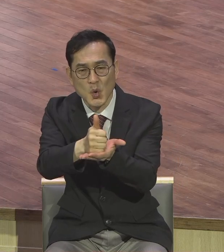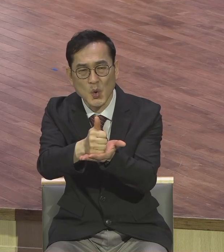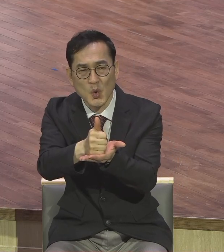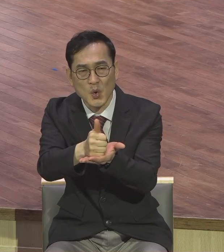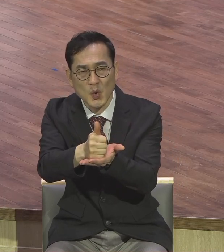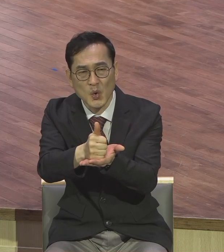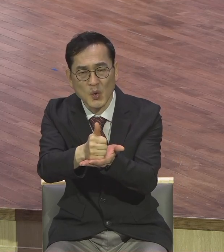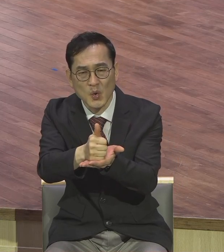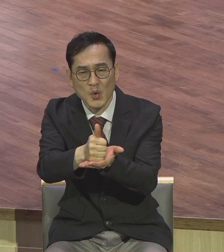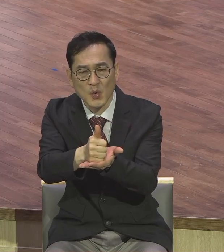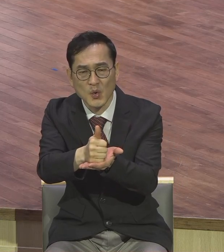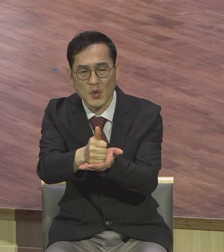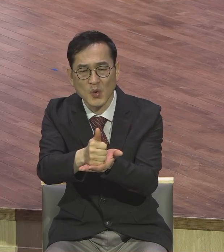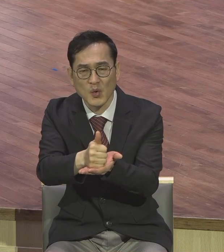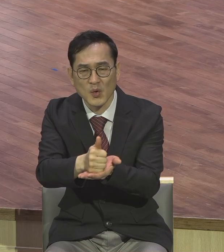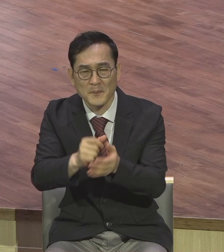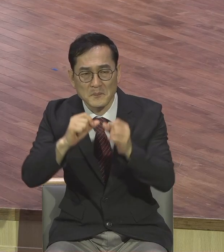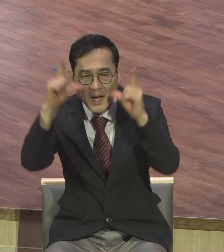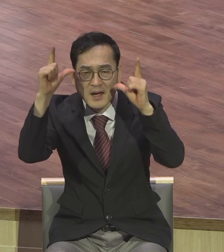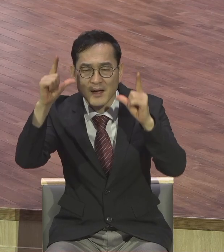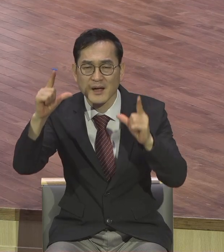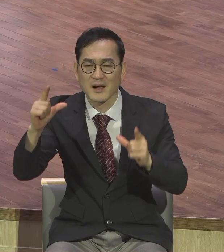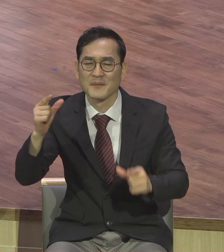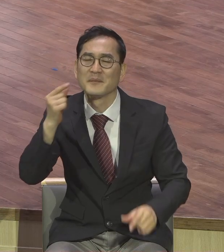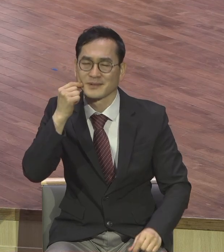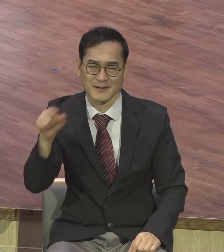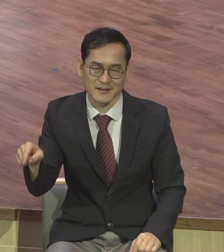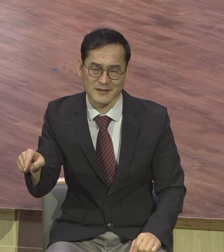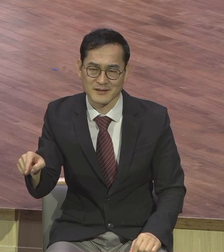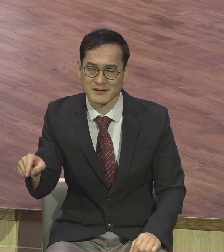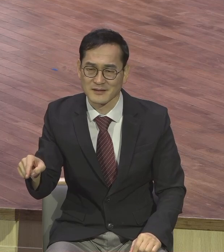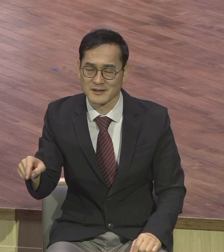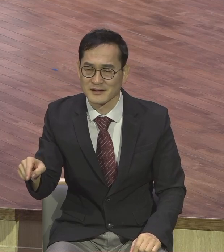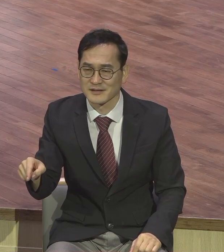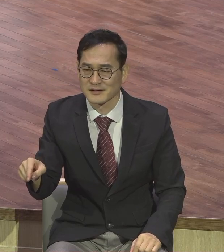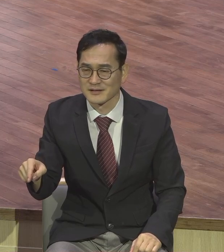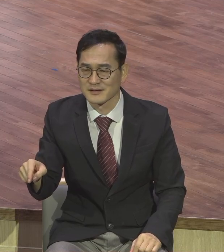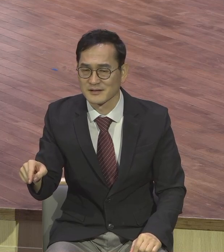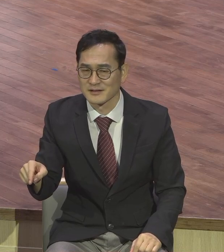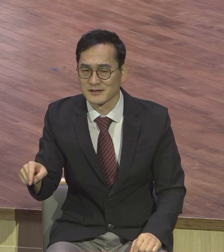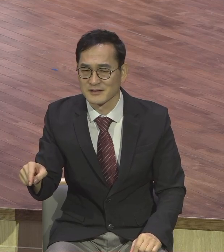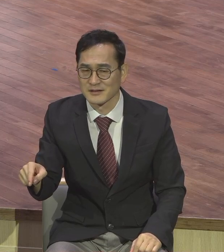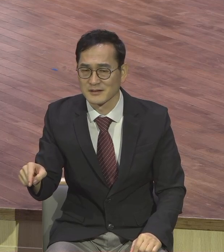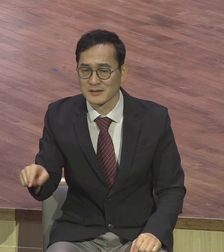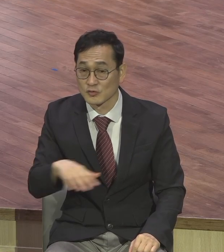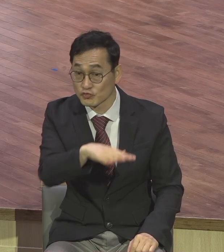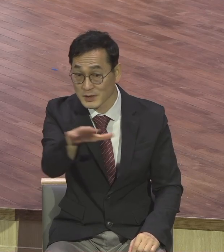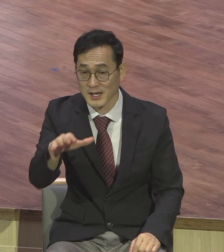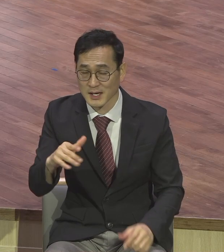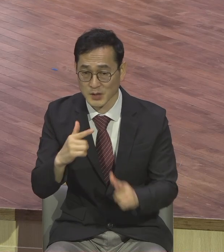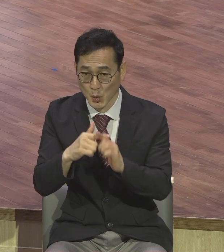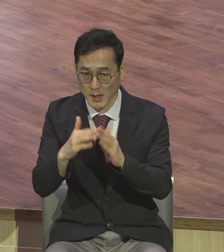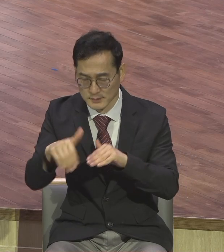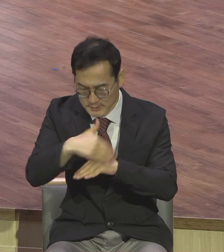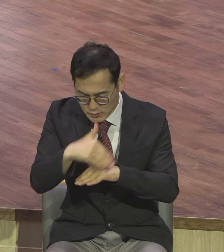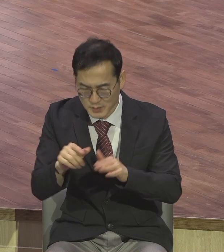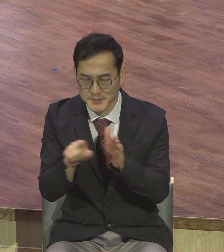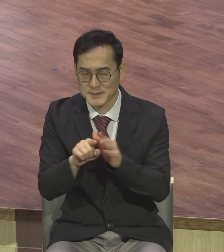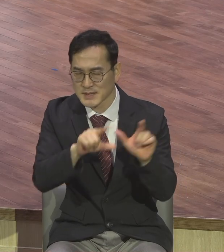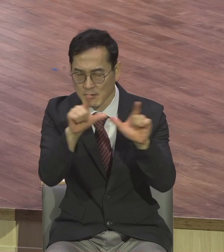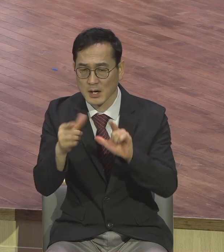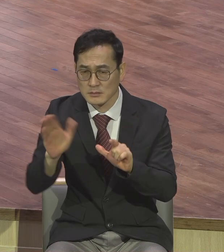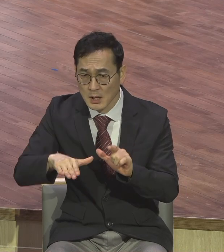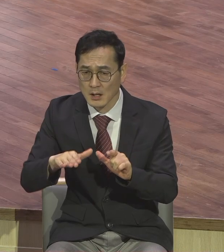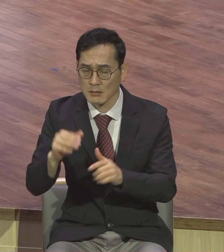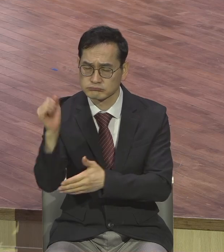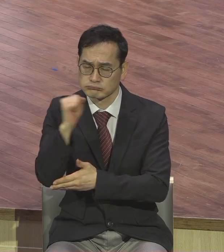예수님이 그리스도로 오셨다는 사실을 발견하지 못해서 여기 답이 안 나서 그래요. 왜 신앙생활을 하면서 흔들리느냐, 왜 갈등하느냐.